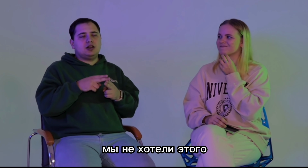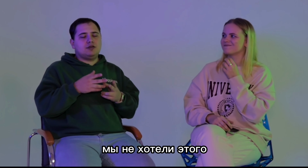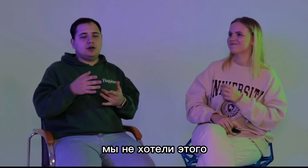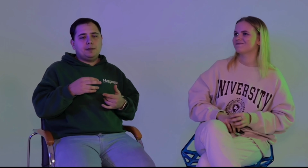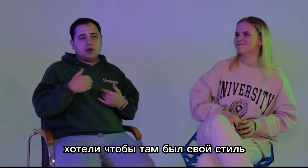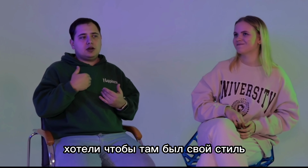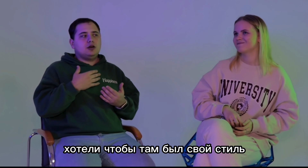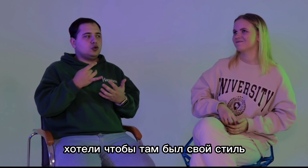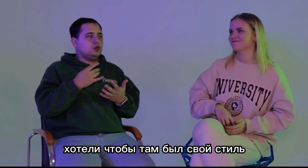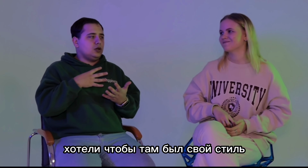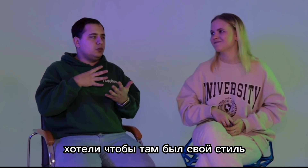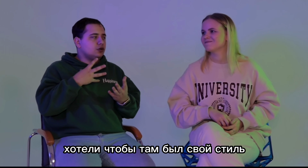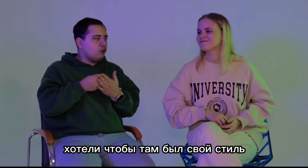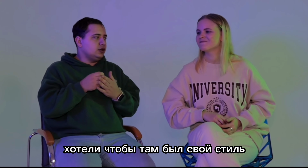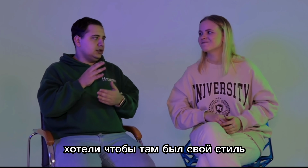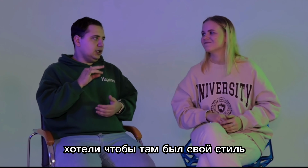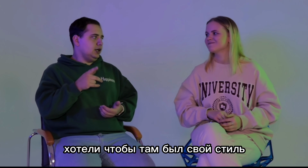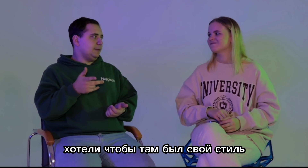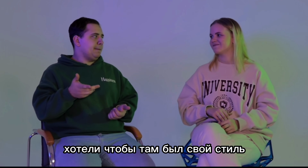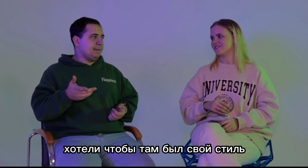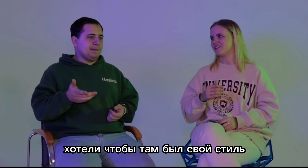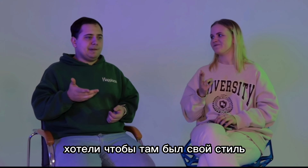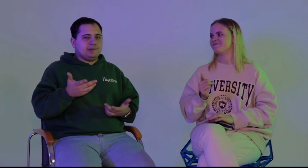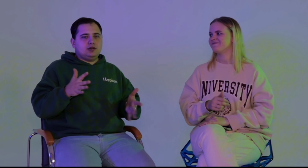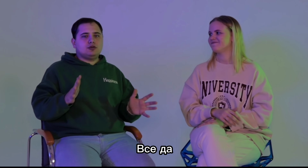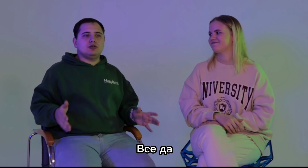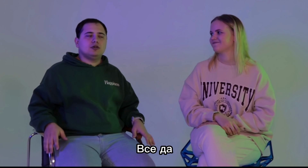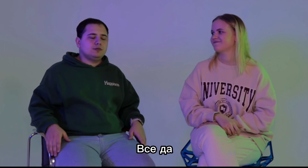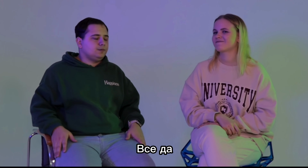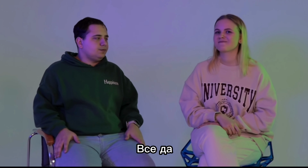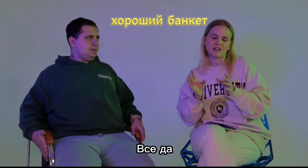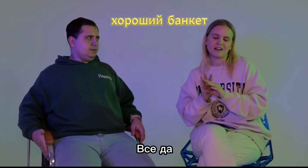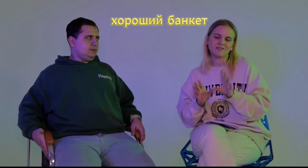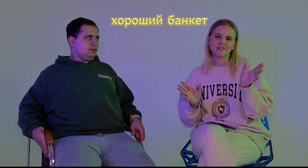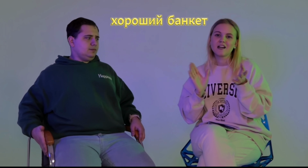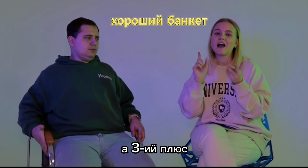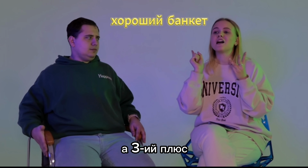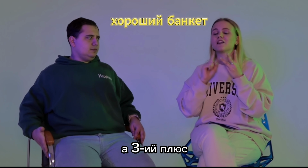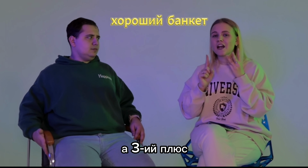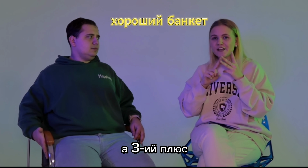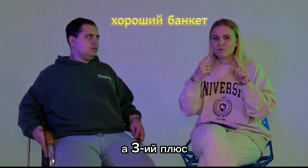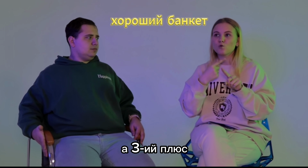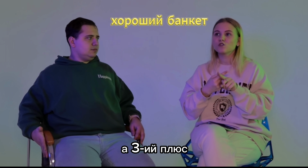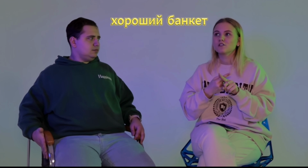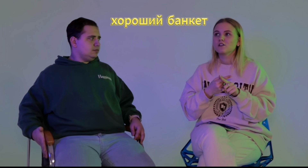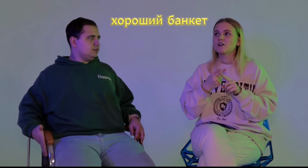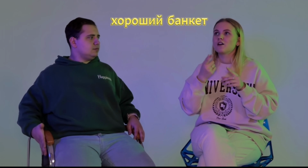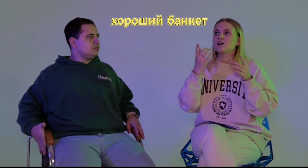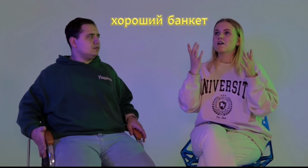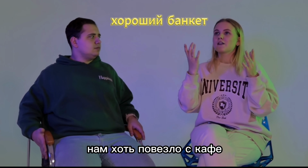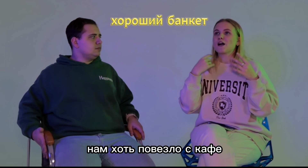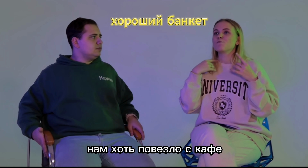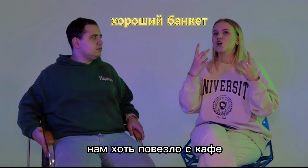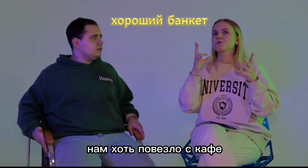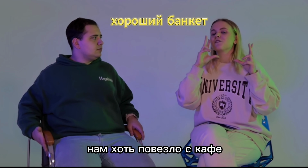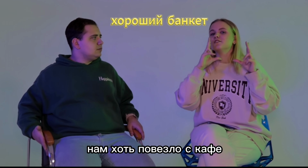этого. Хотели, чтобы у нас был свой стиль и все. Да. А третий плюс, нам больше